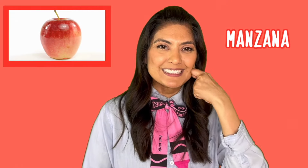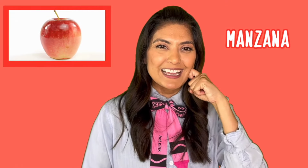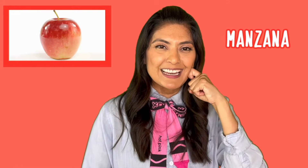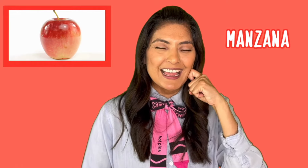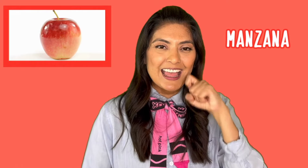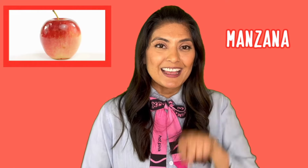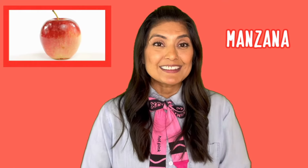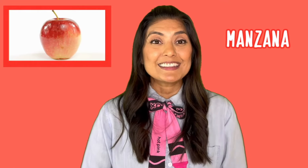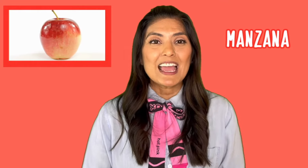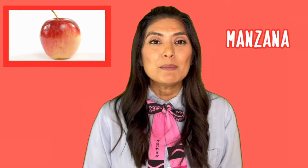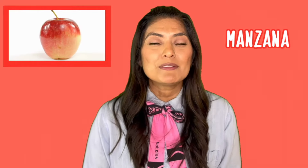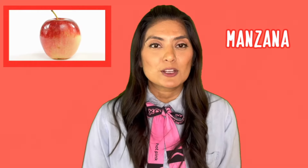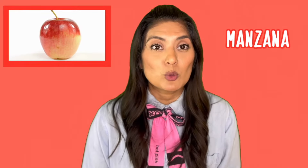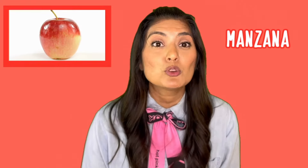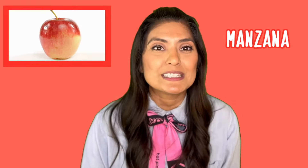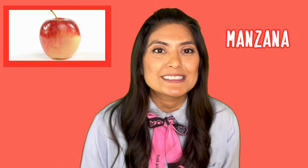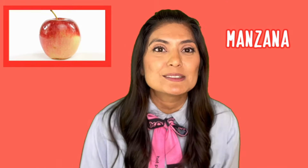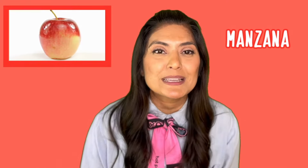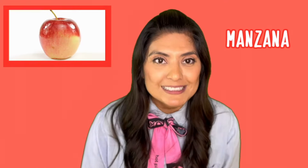Manzana. Déjame ver cómo dices manzana.